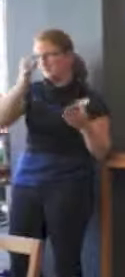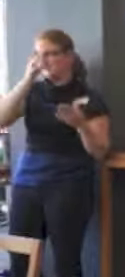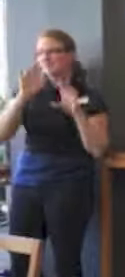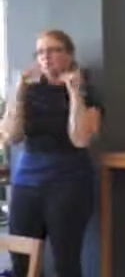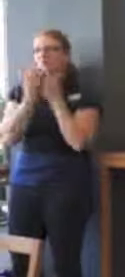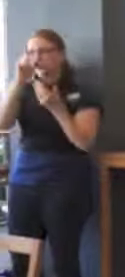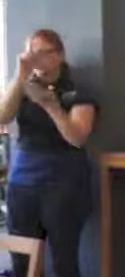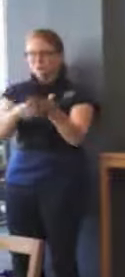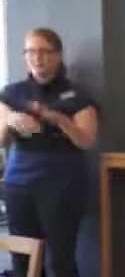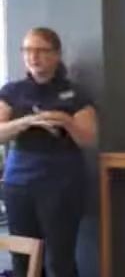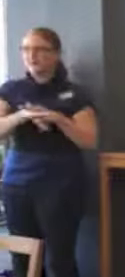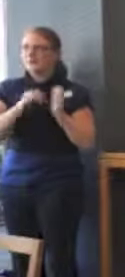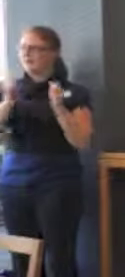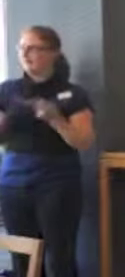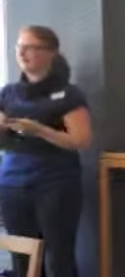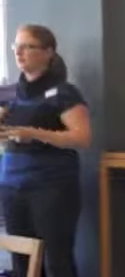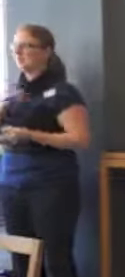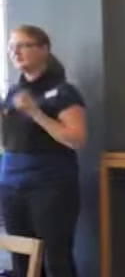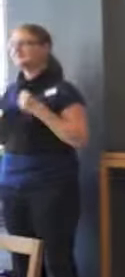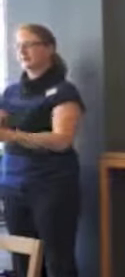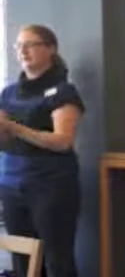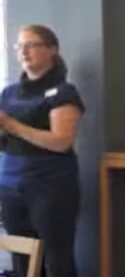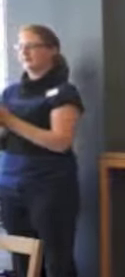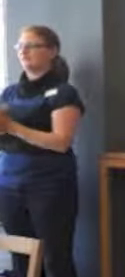i botten, men ändå är verksamma med